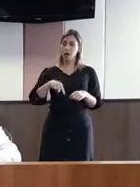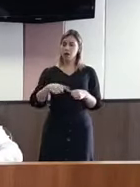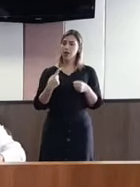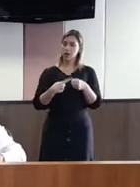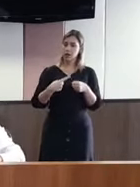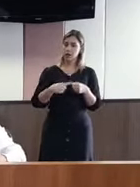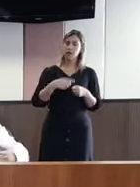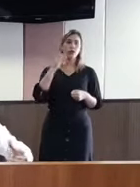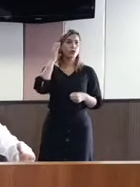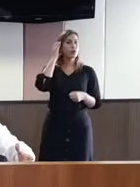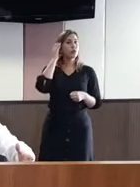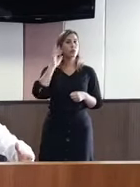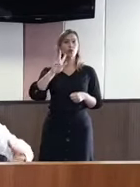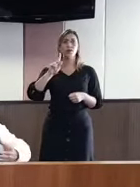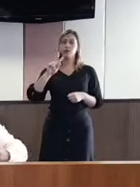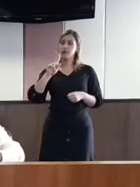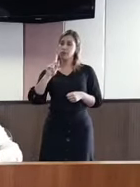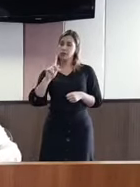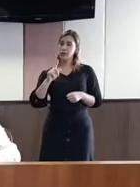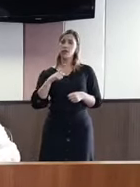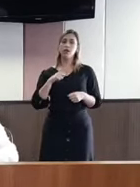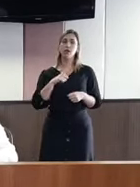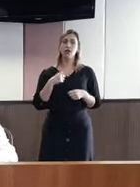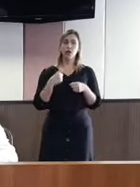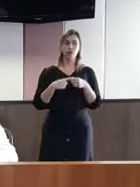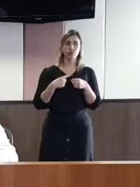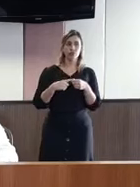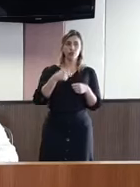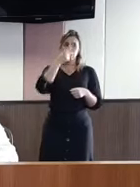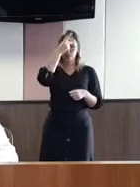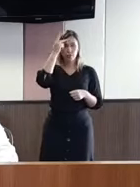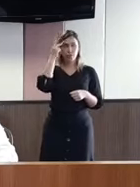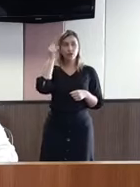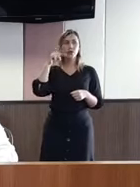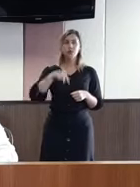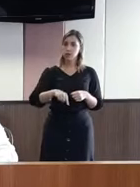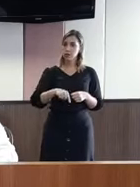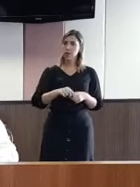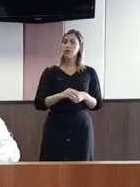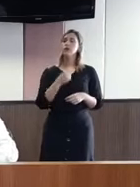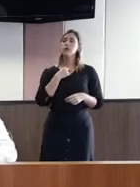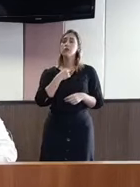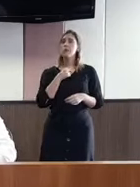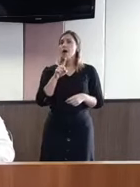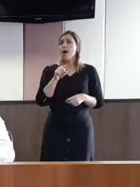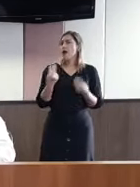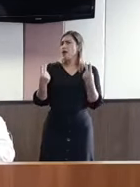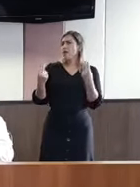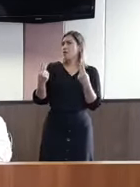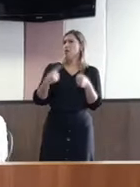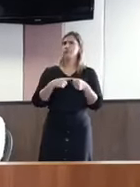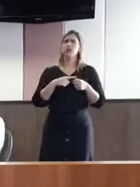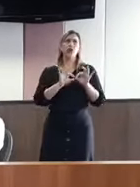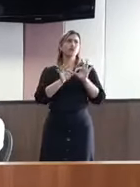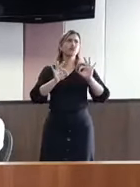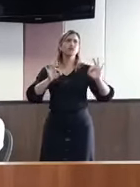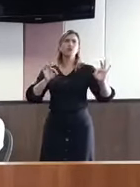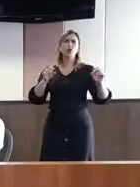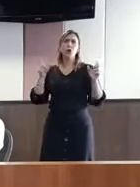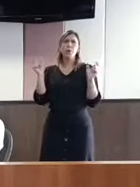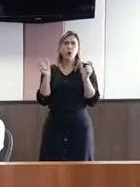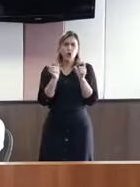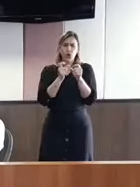Cuiabá, Várzea Grande, onde concentra a maior parte dos cidadãos mato-grossenses, não pode ser a mesma de cidades pequenas